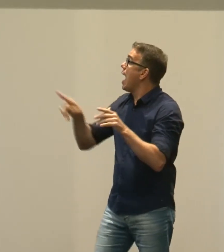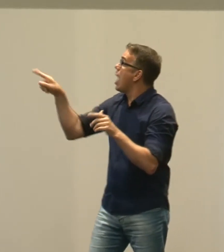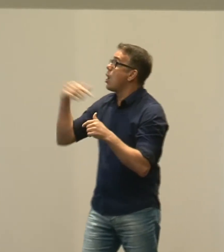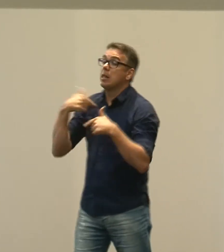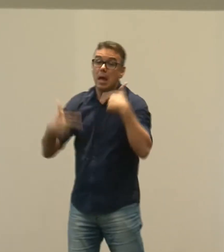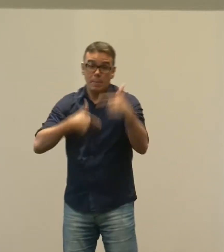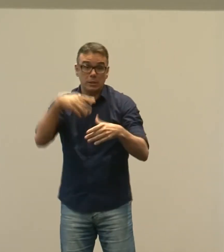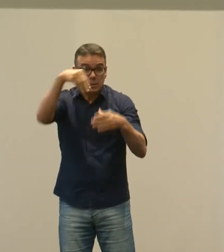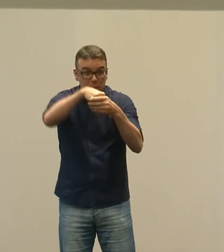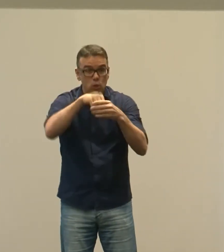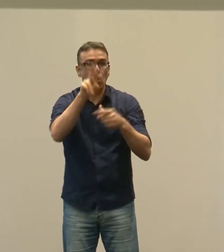T-A-L.